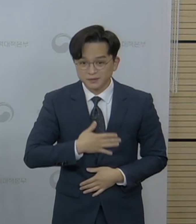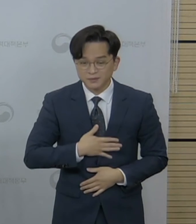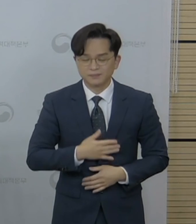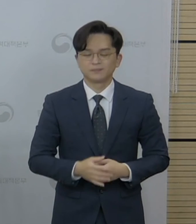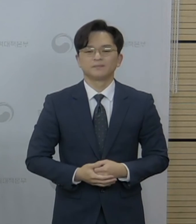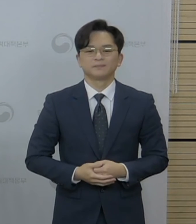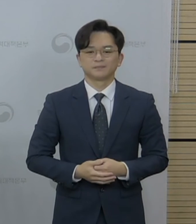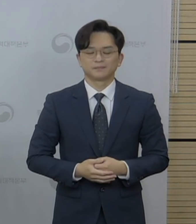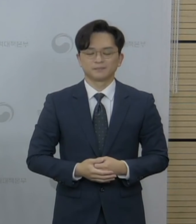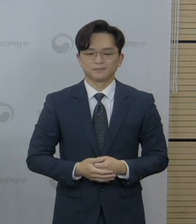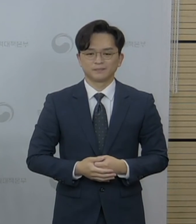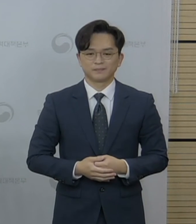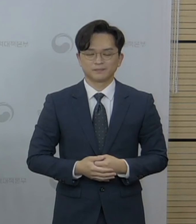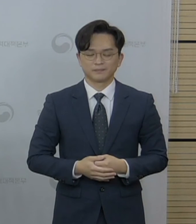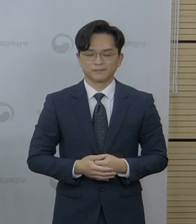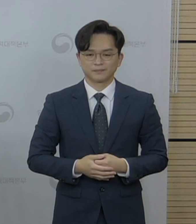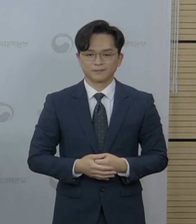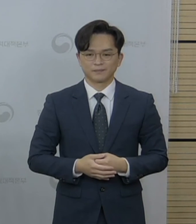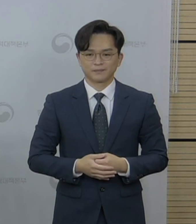현재